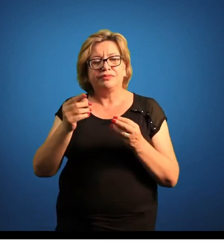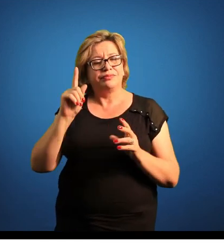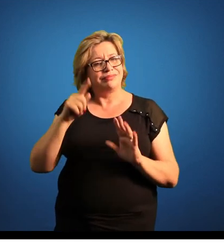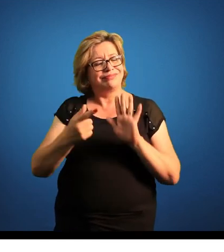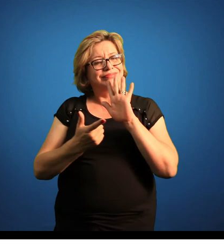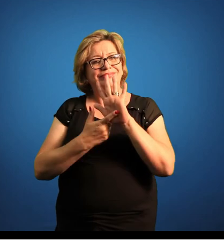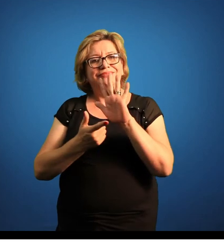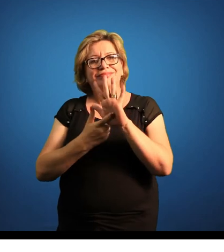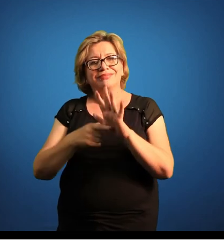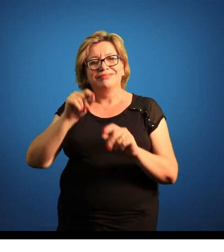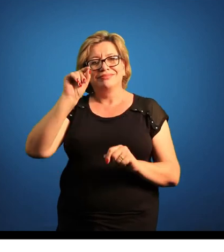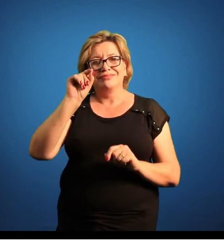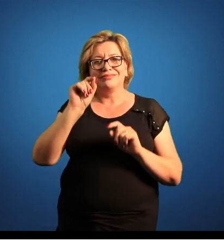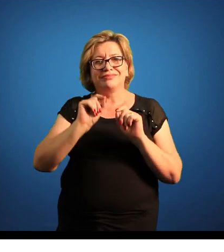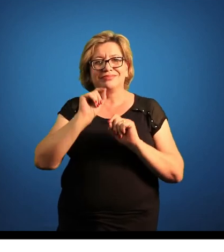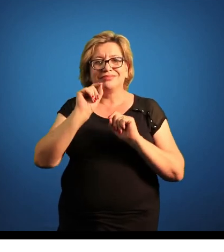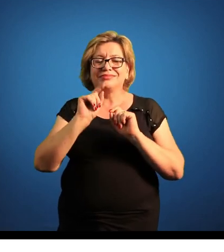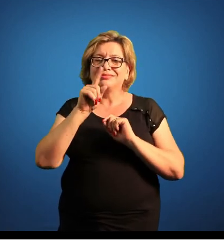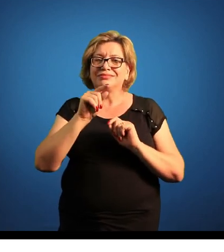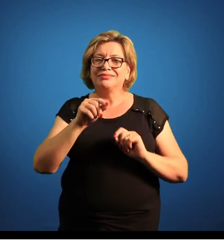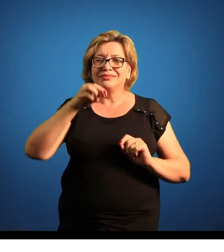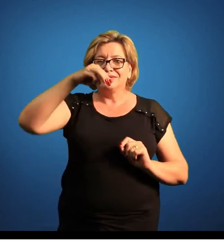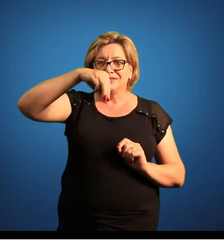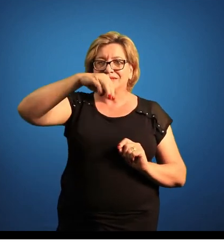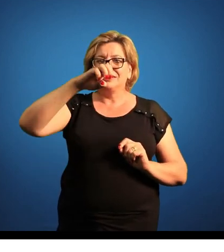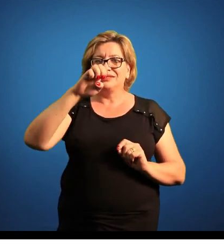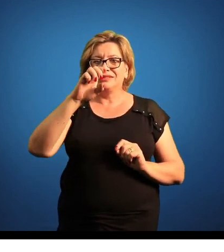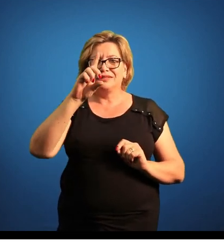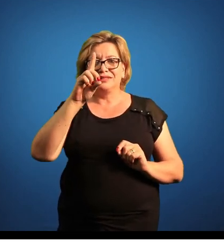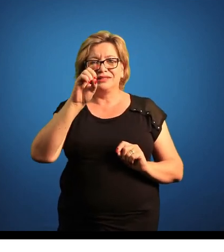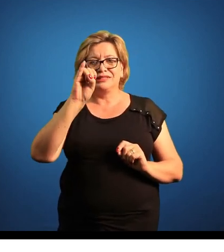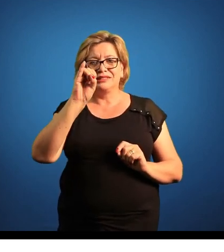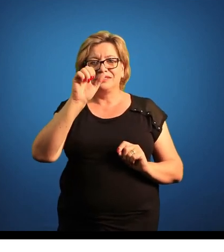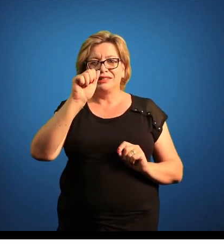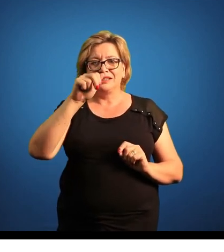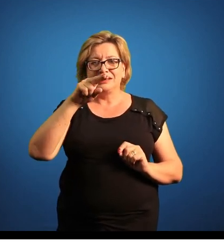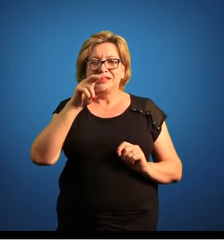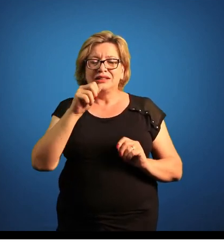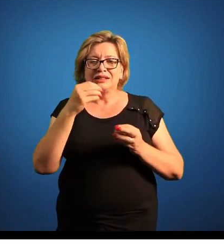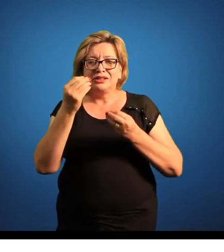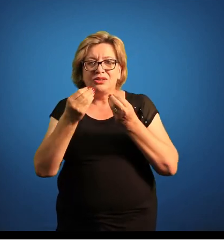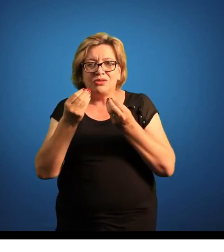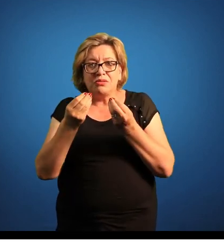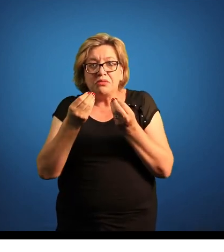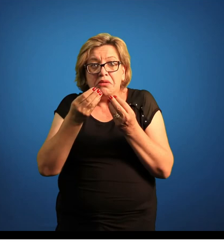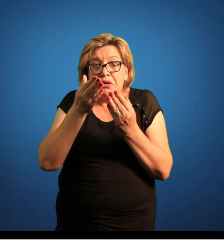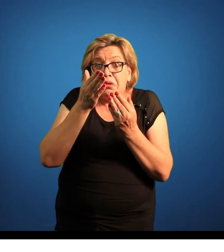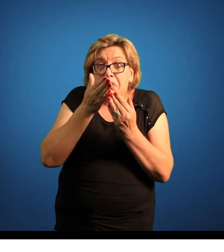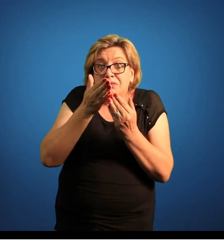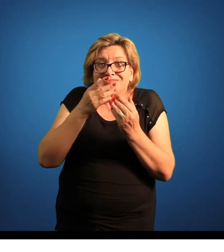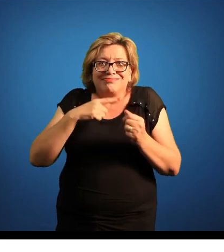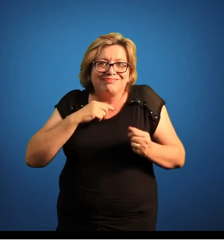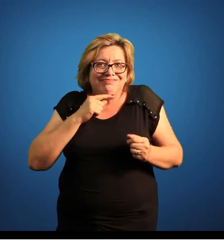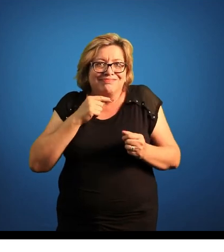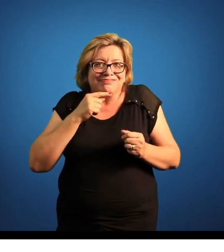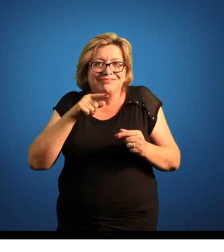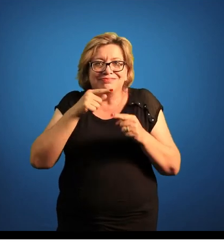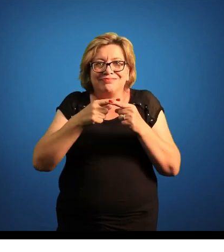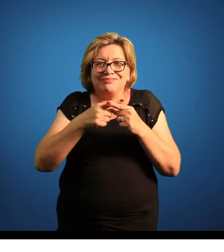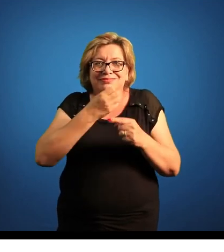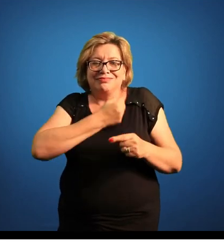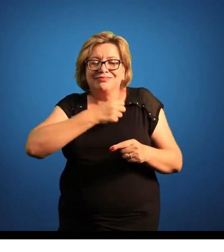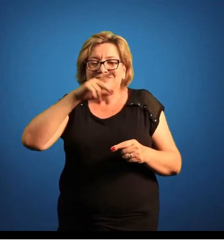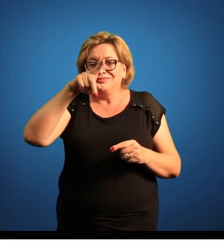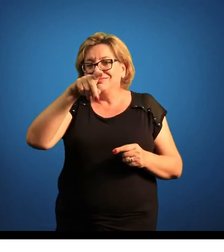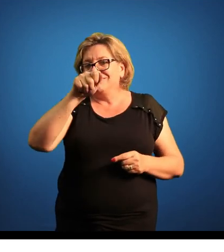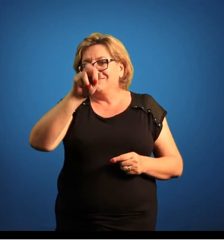ele já me dava, ele sendo a mediana, aqui não. Aqui, como é que eu acho o meio se a quantidade é par? Eu não tenho como